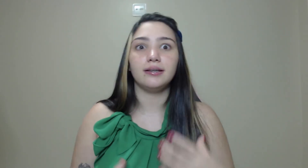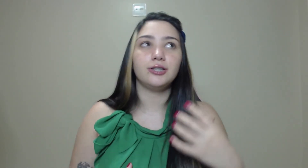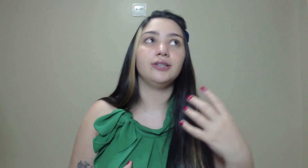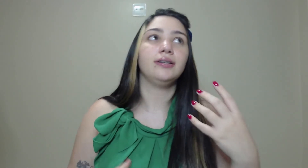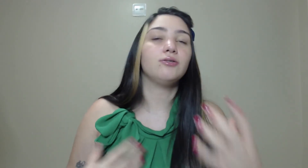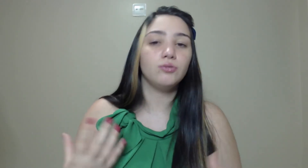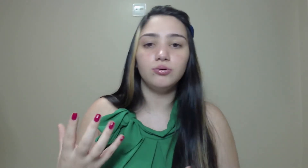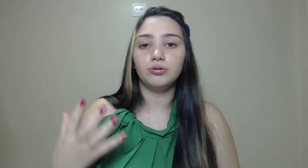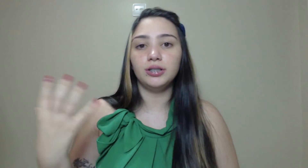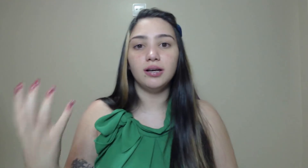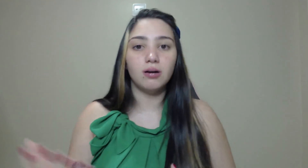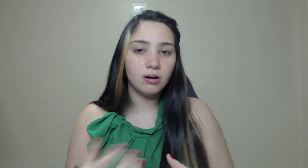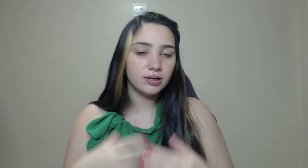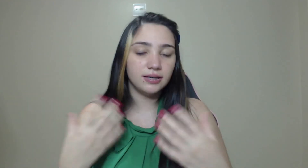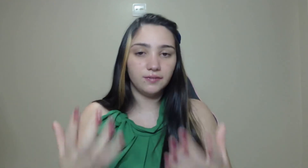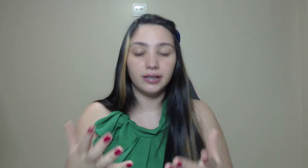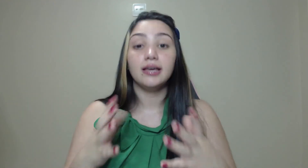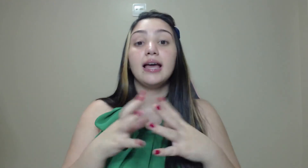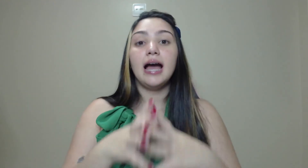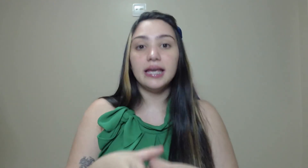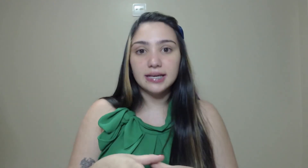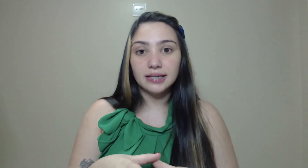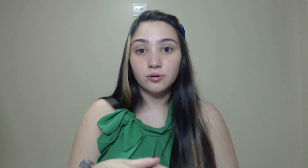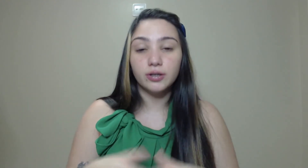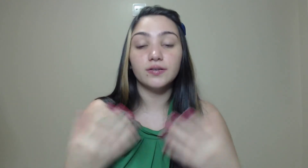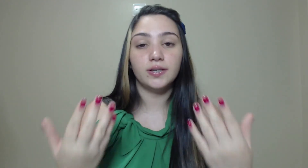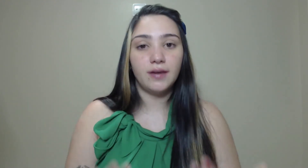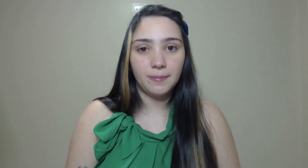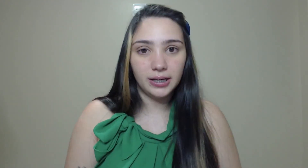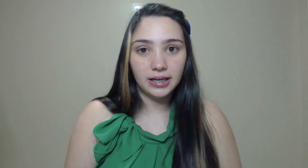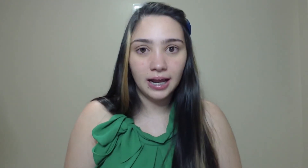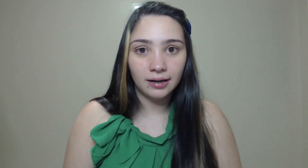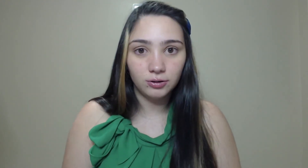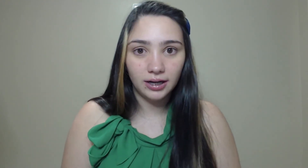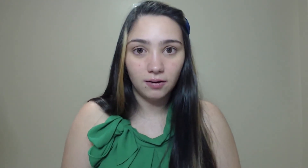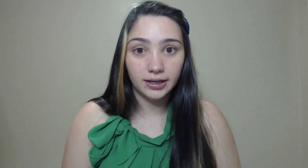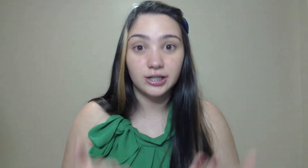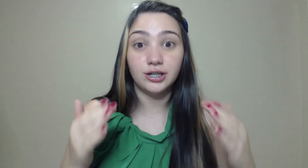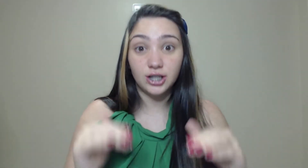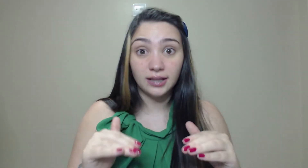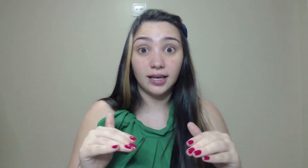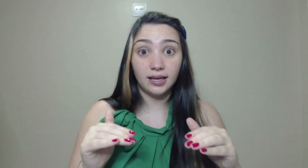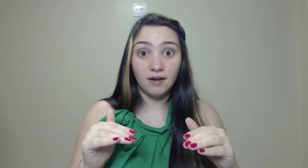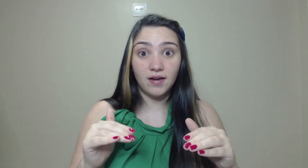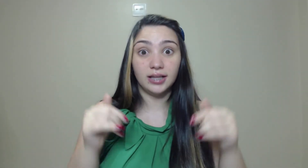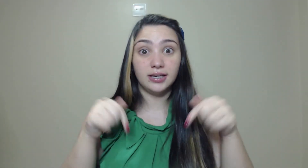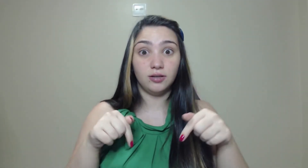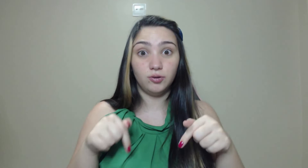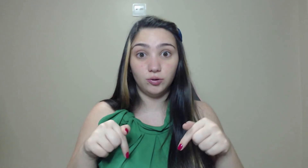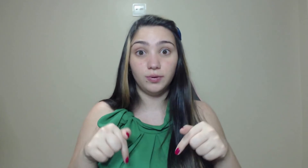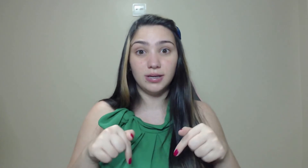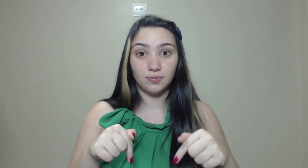tinta azul, tinta rosa, enfim. Aí, essas cores você vai aprender lá na outra aula que a gente já tem gravada aqui no YouTube mesmo, tá